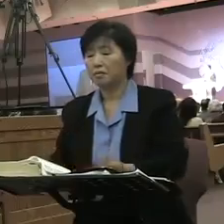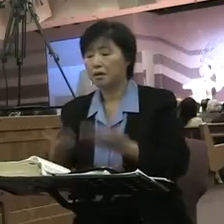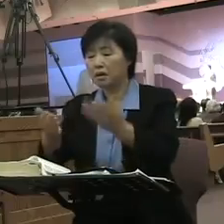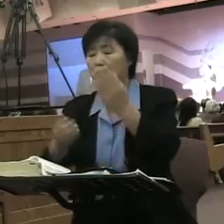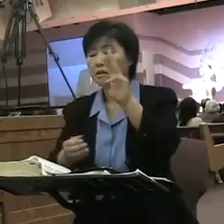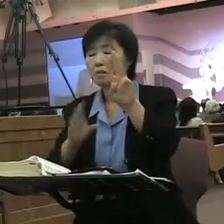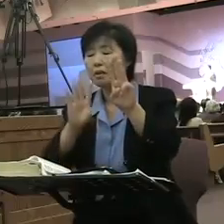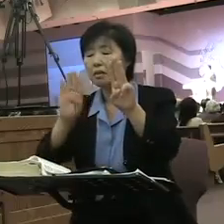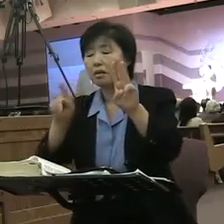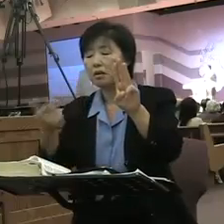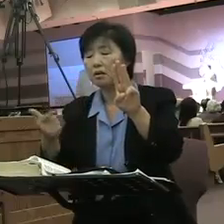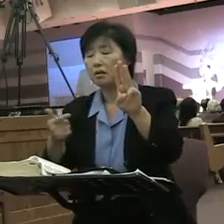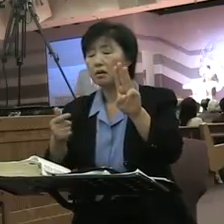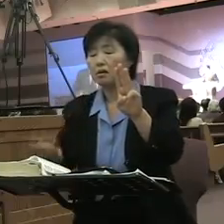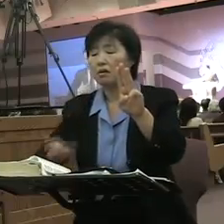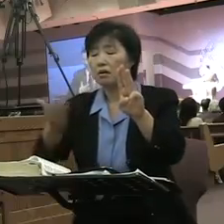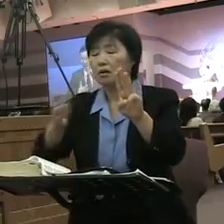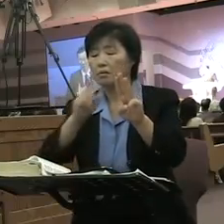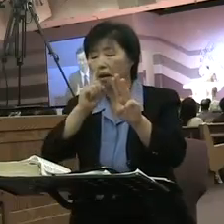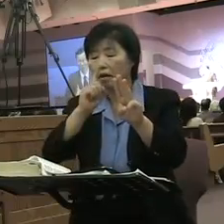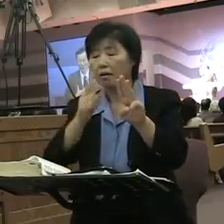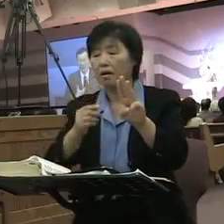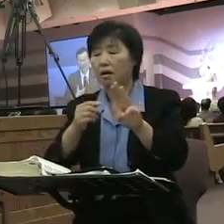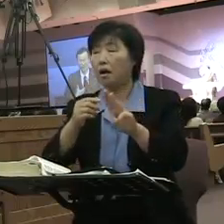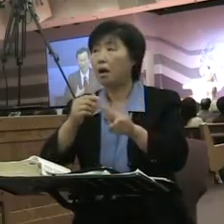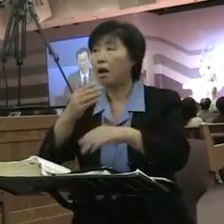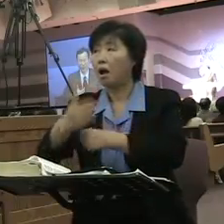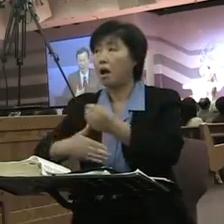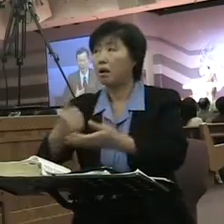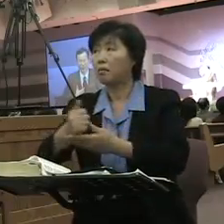말씀하십니다. 그것은 하나님의 가슴입니다.